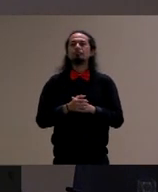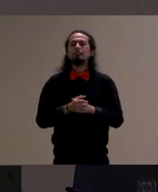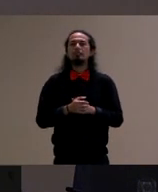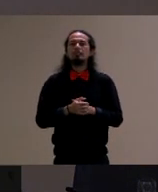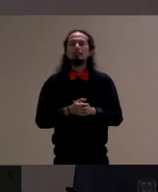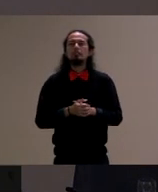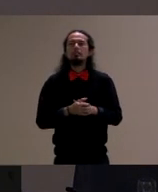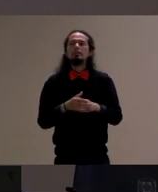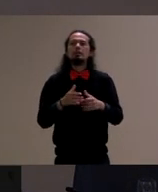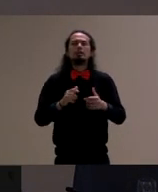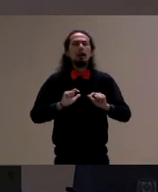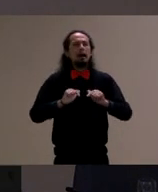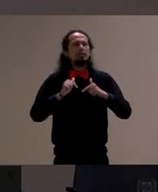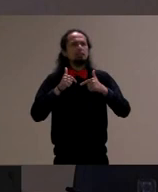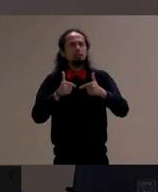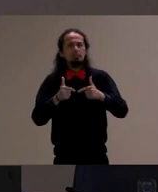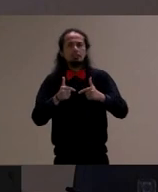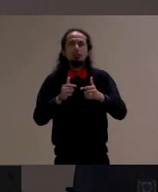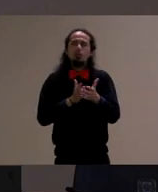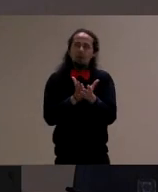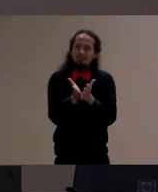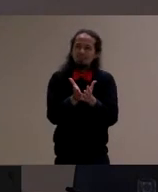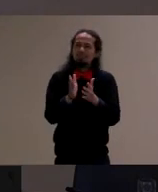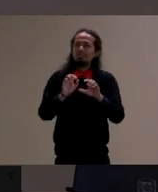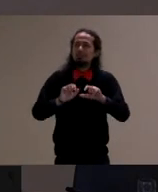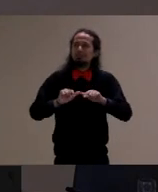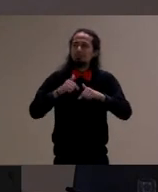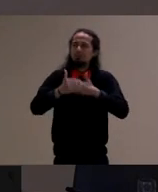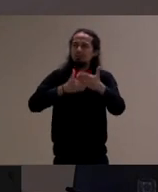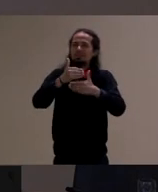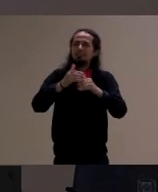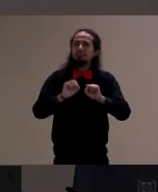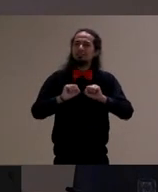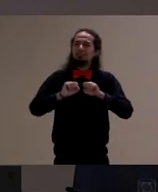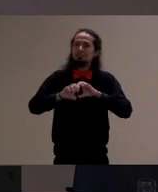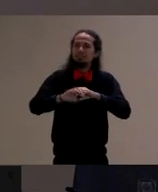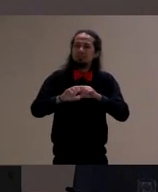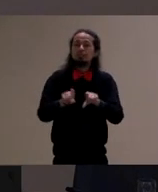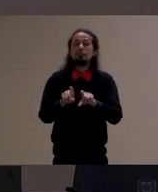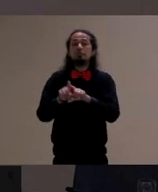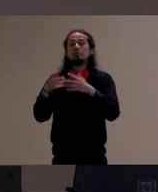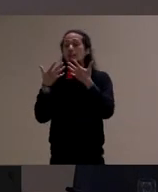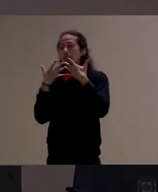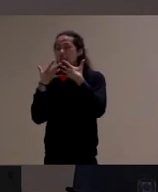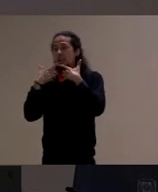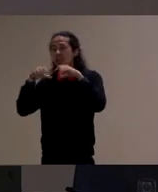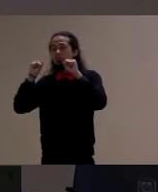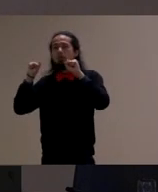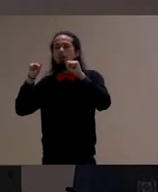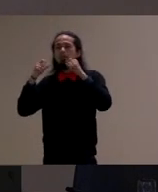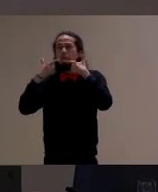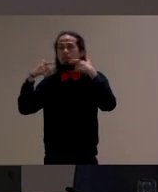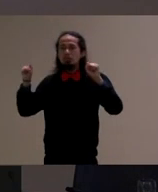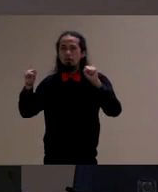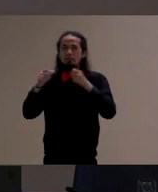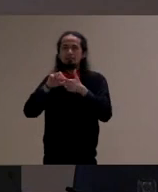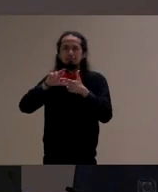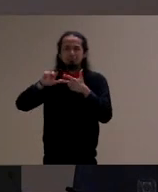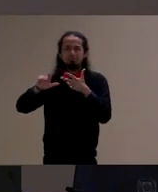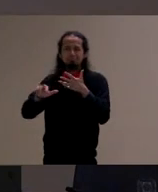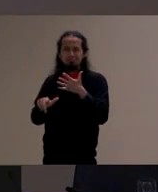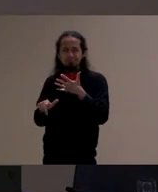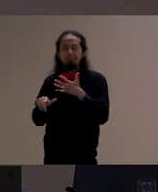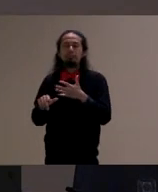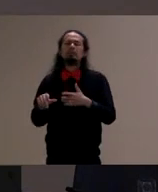nem das ações educativas pedagógicas e as linguagens né que estão né e quis estão